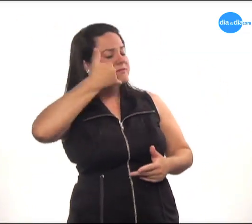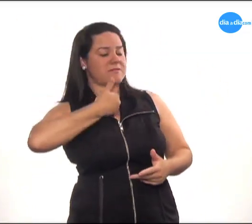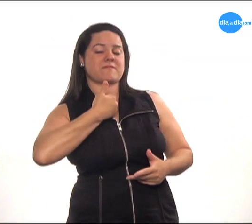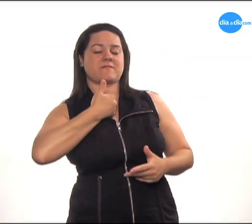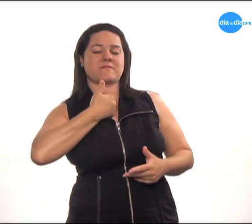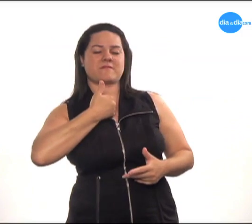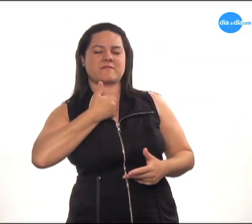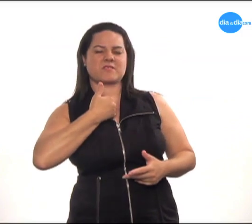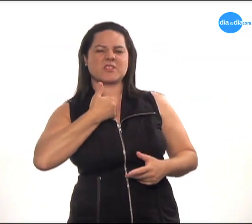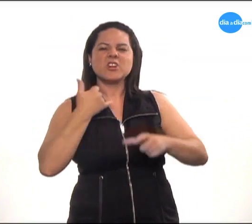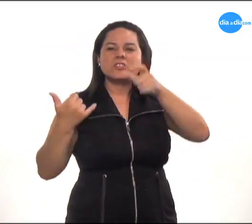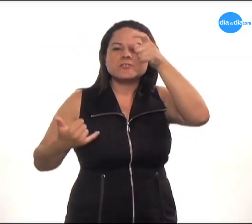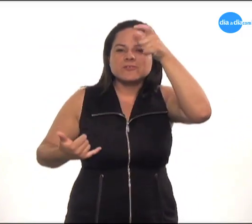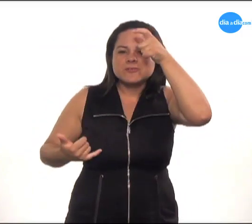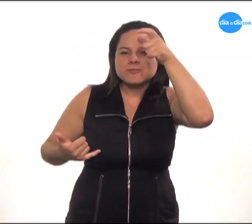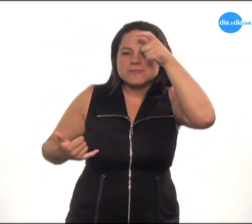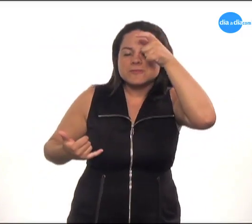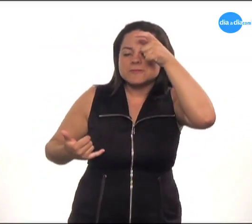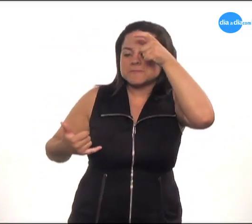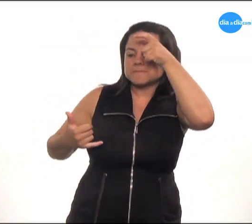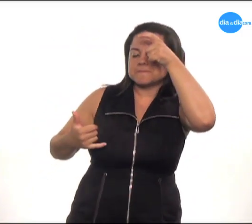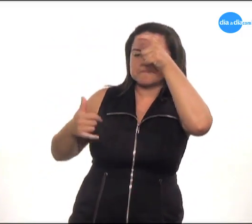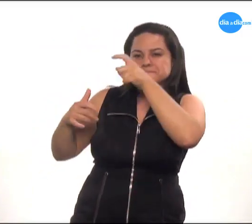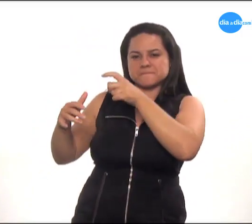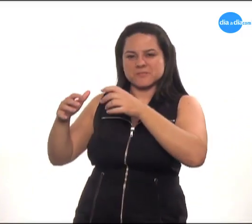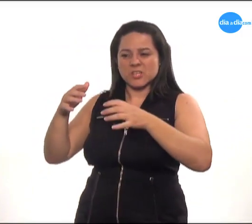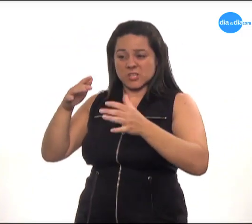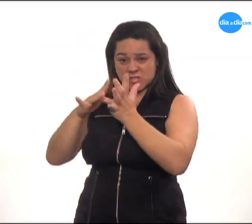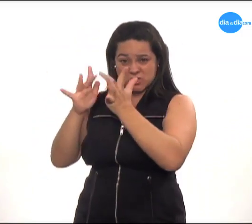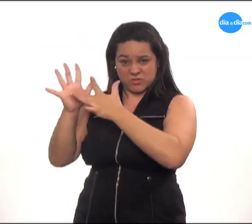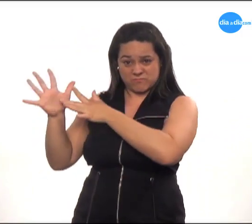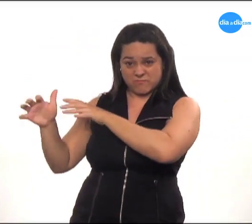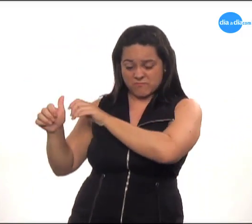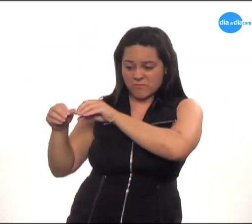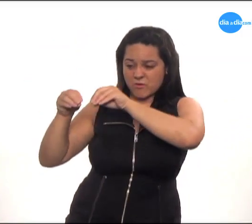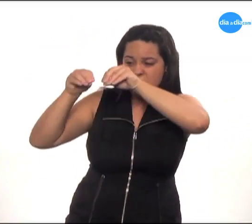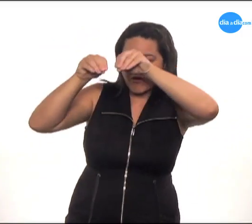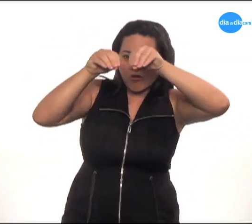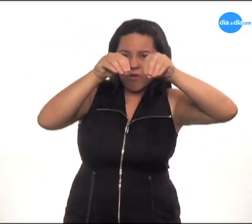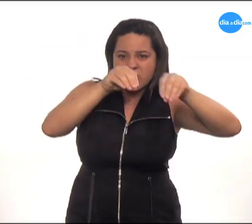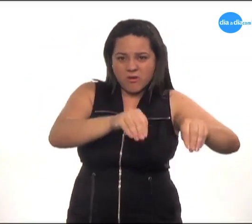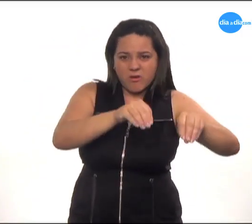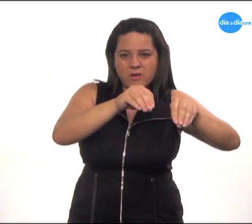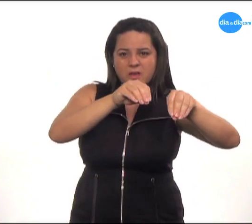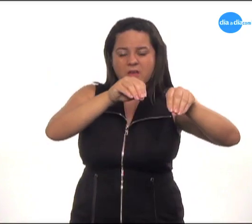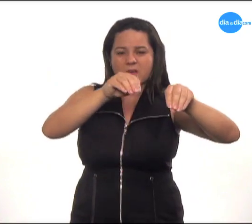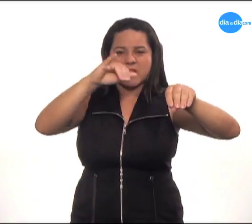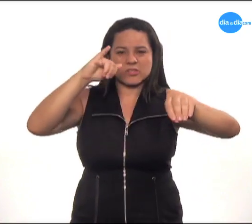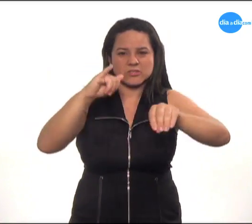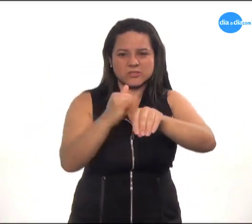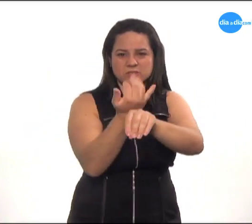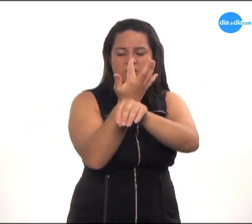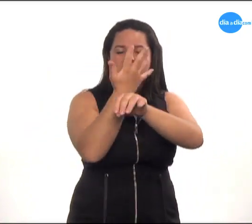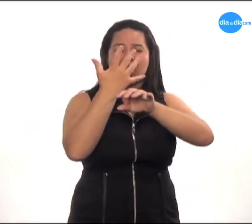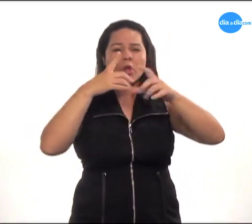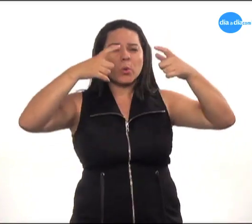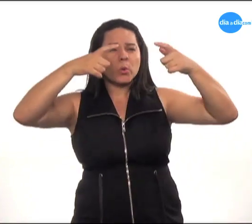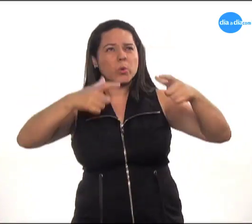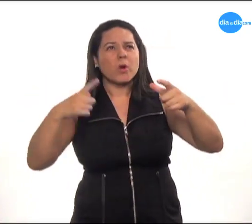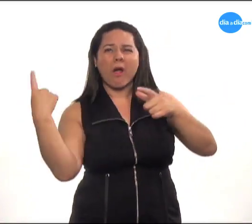seguida o diabo levou Jesus até Jerusalém, a cidade santa, e o colocou no lugar mais alto do templo. E então disse: